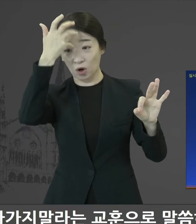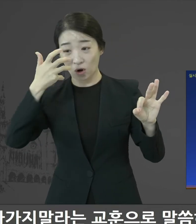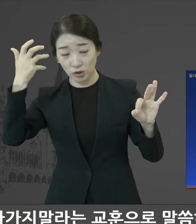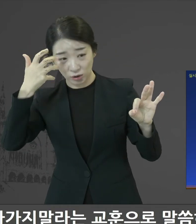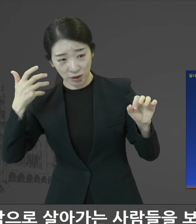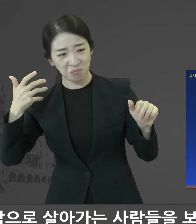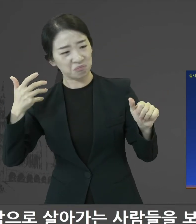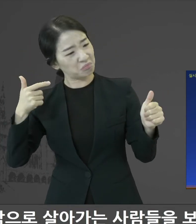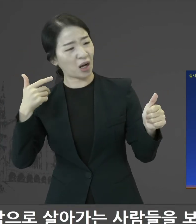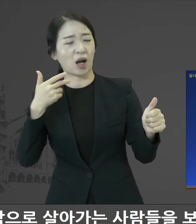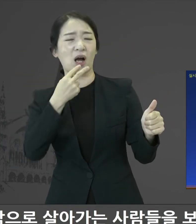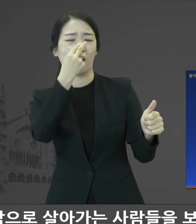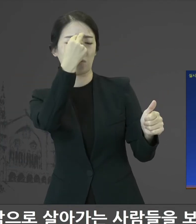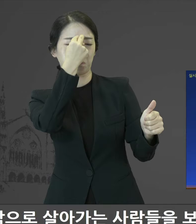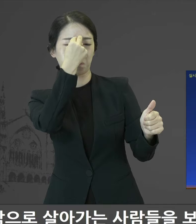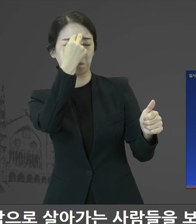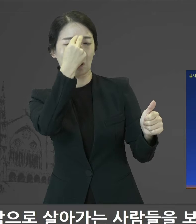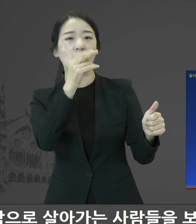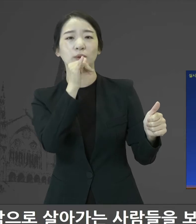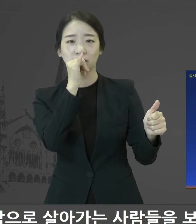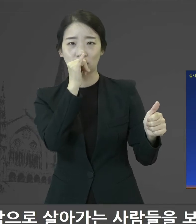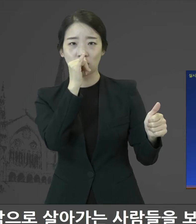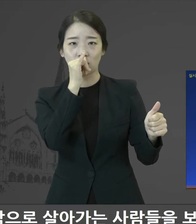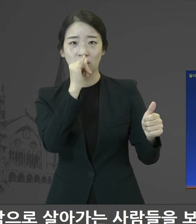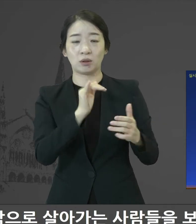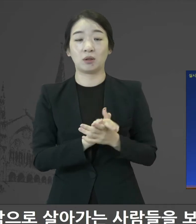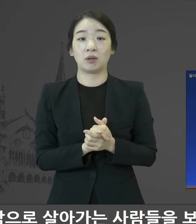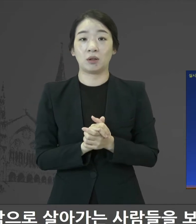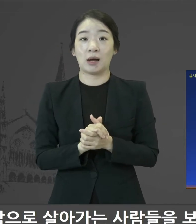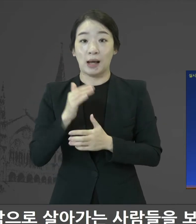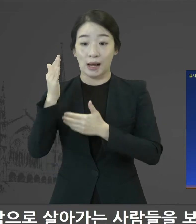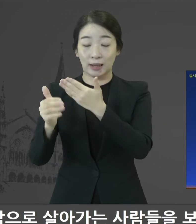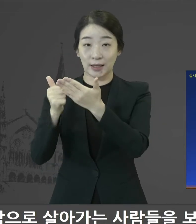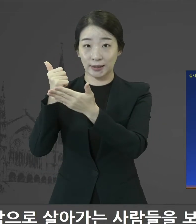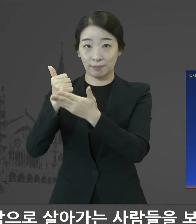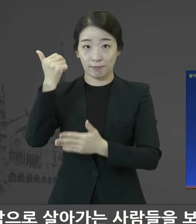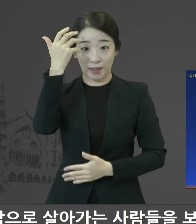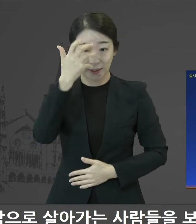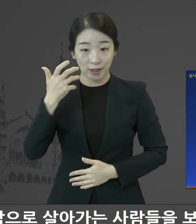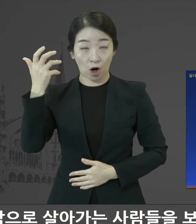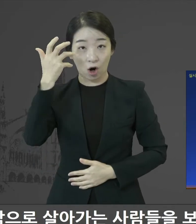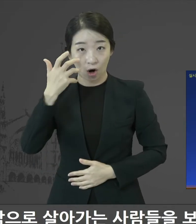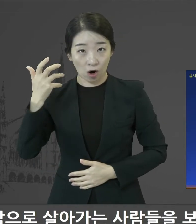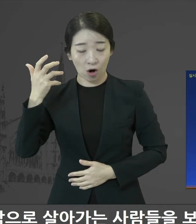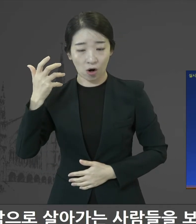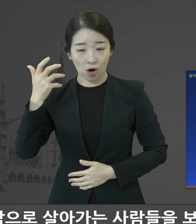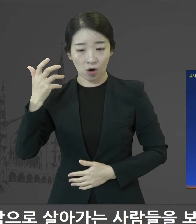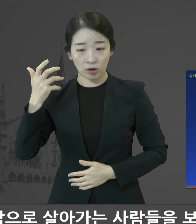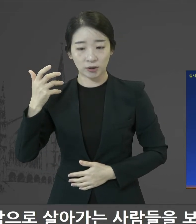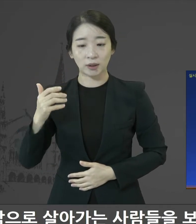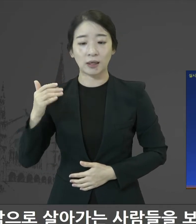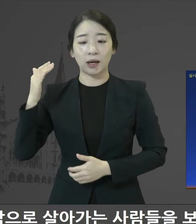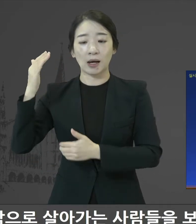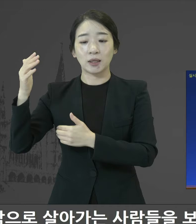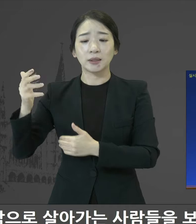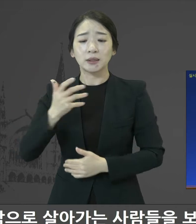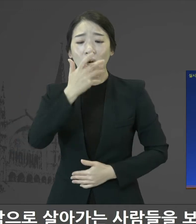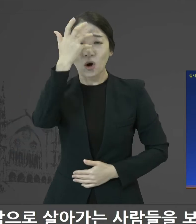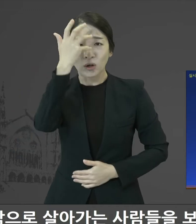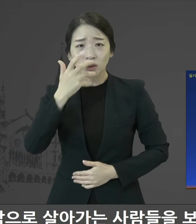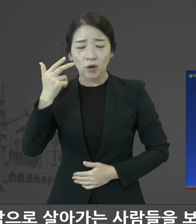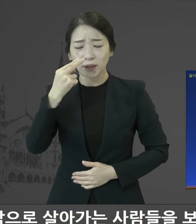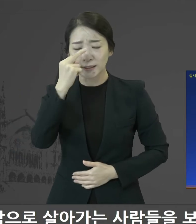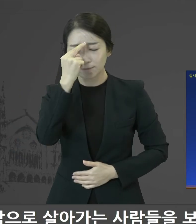원래 구약에 하나님의 영, 하나님의 성령께서 근심하는 장면이 한 번